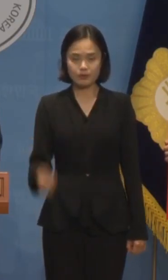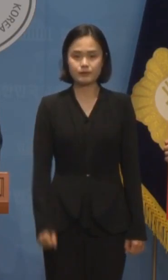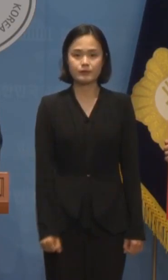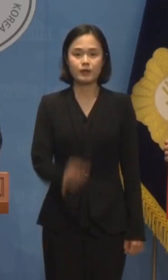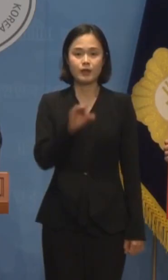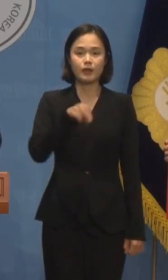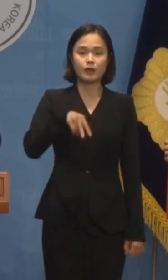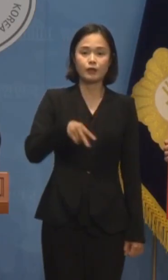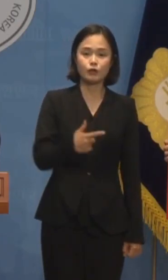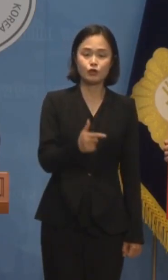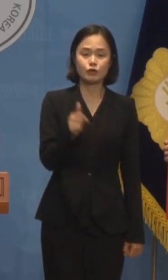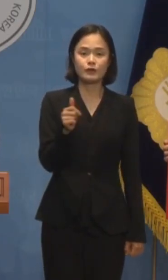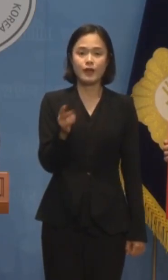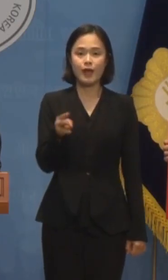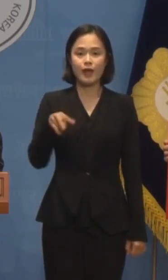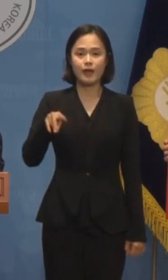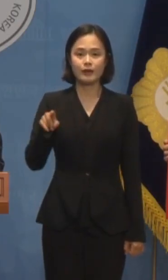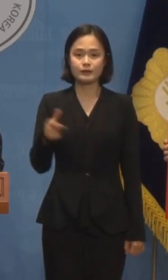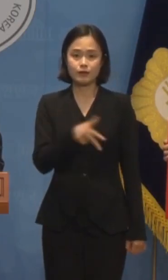윤혜선 성남시의원이십니다.